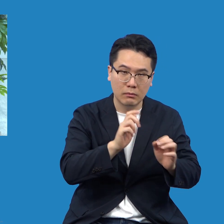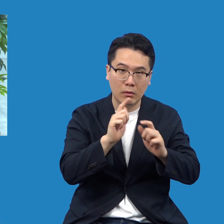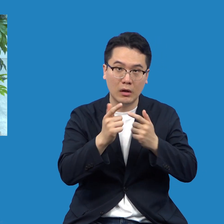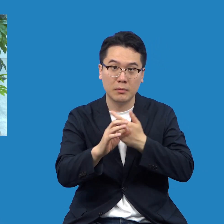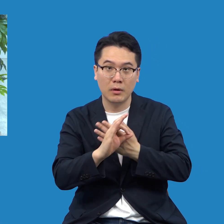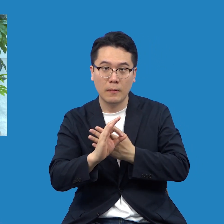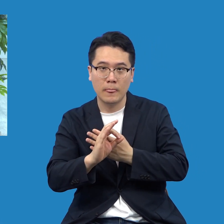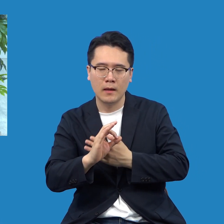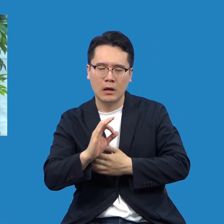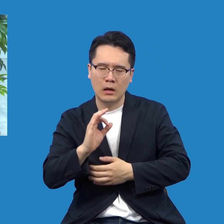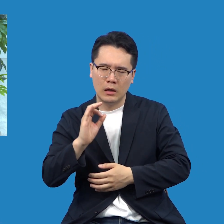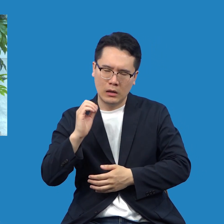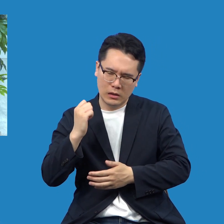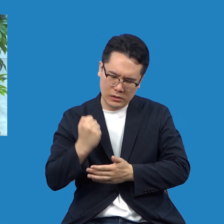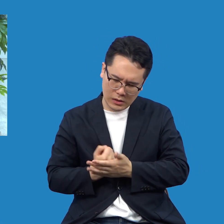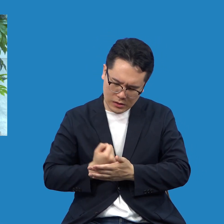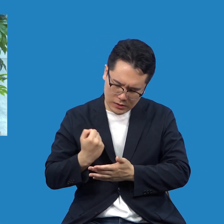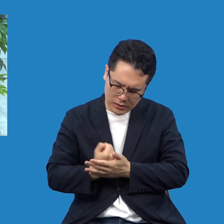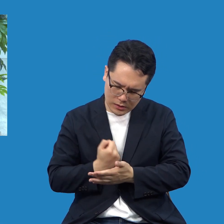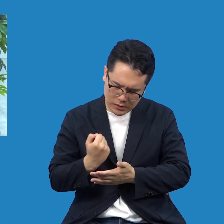탄식하는 외침이었을까요?